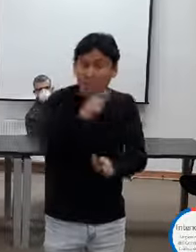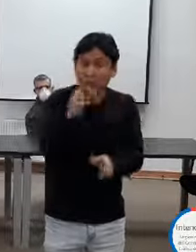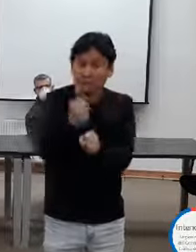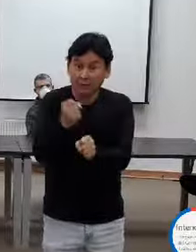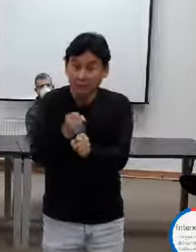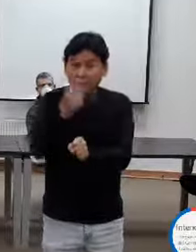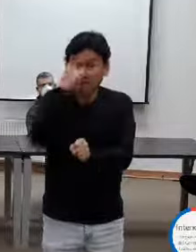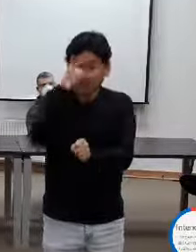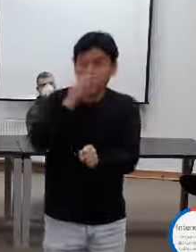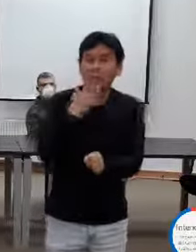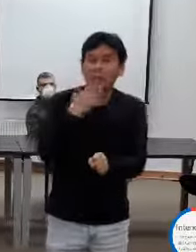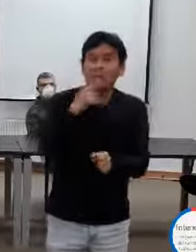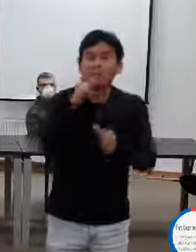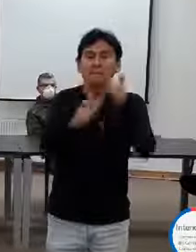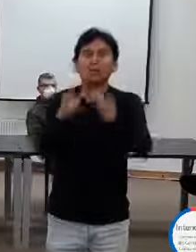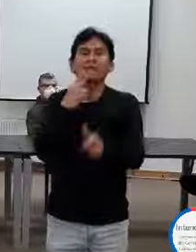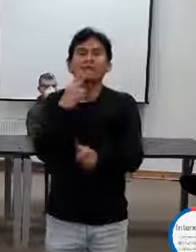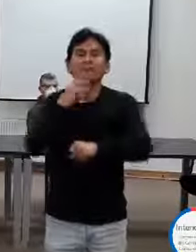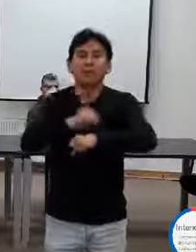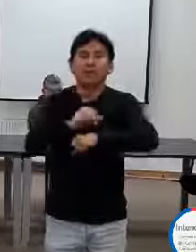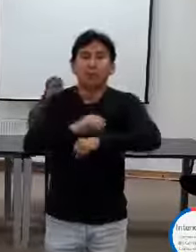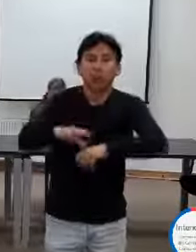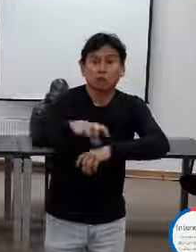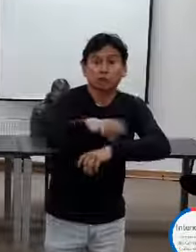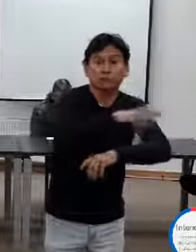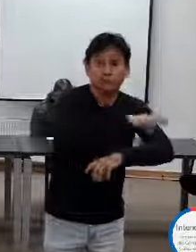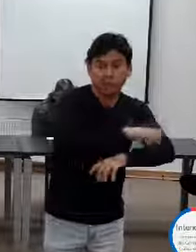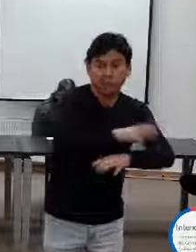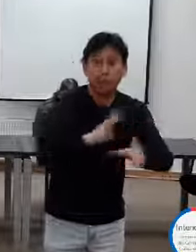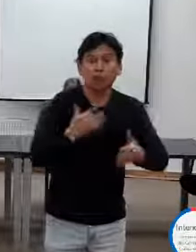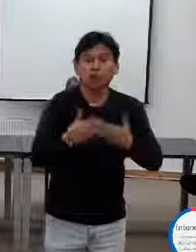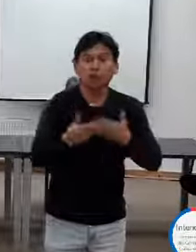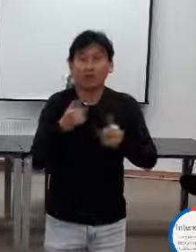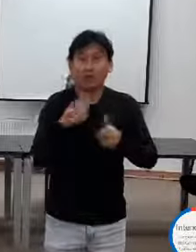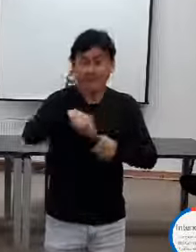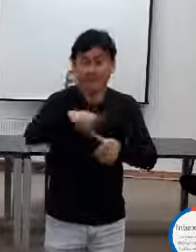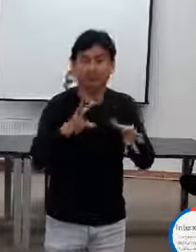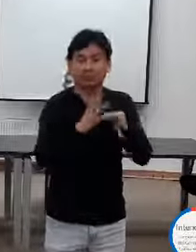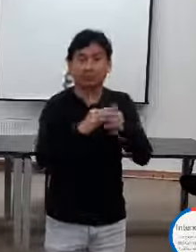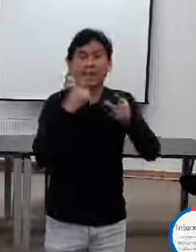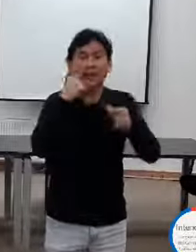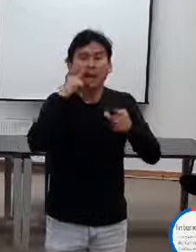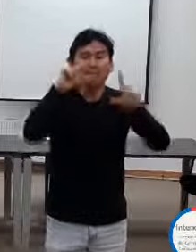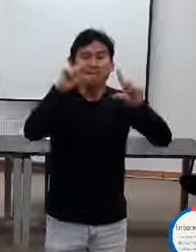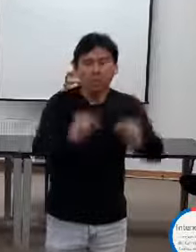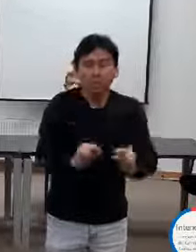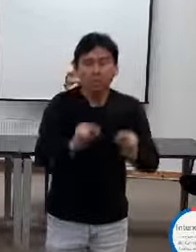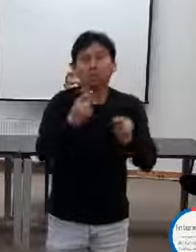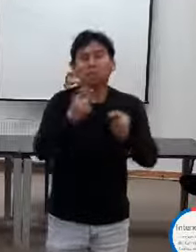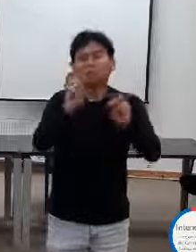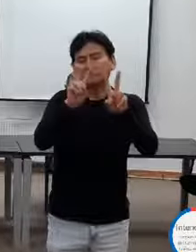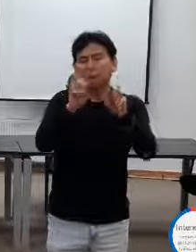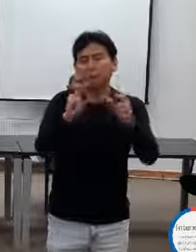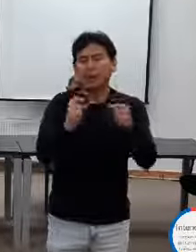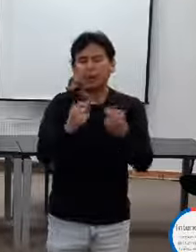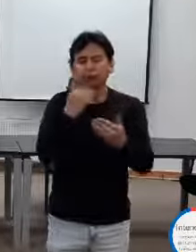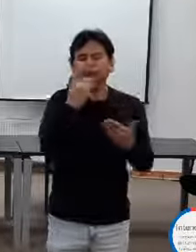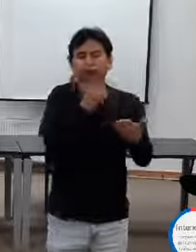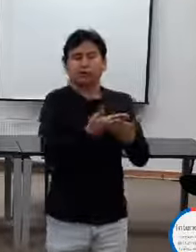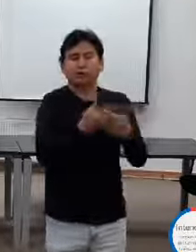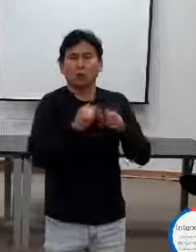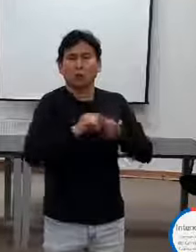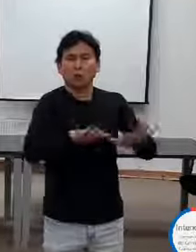pero también de la población regional o de las comunidades donde se van a vincular para disminuir cualquier tipo de contagio